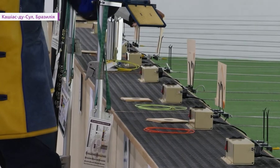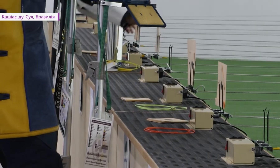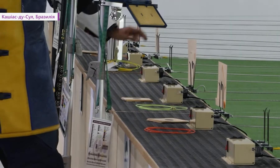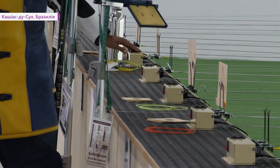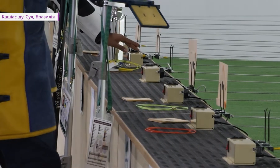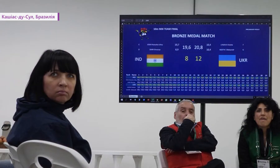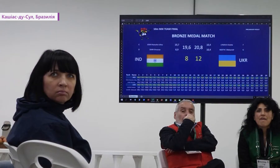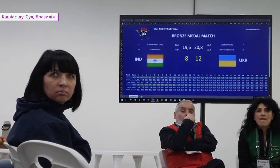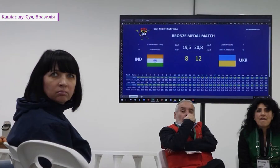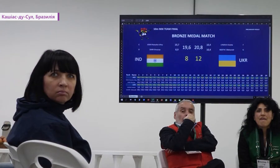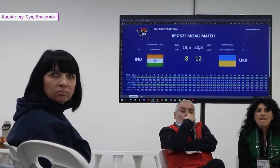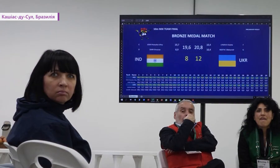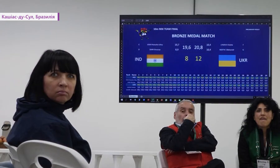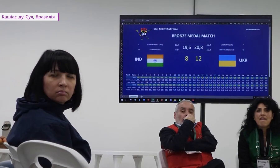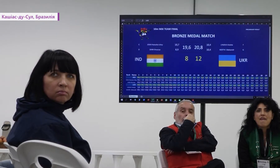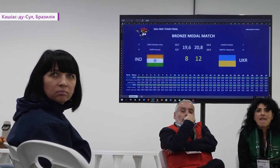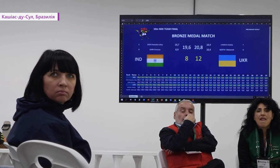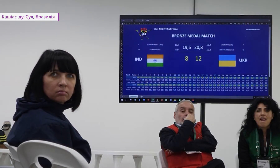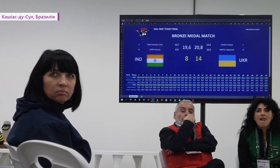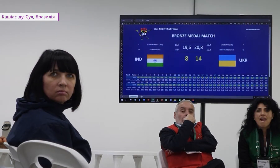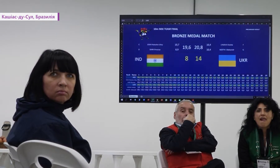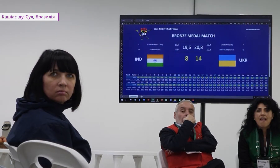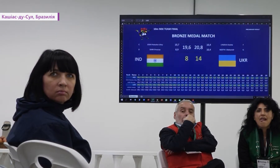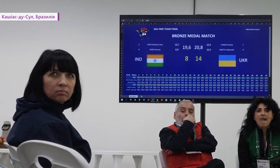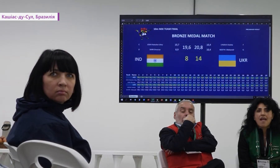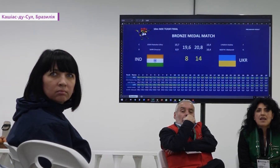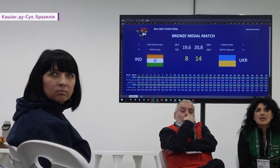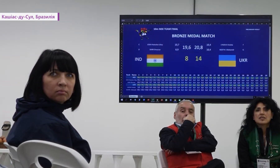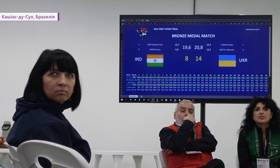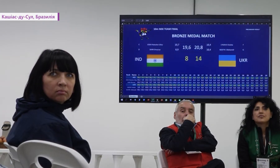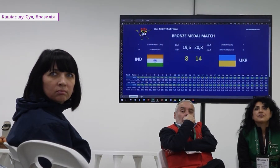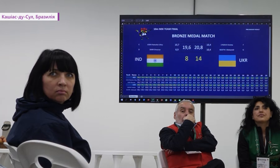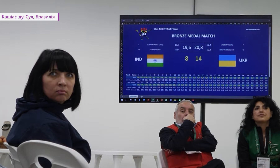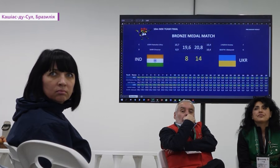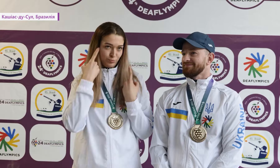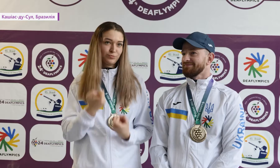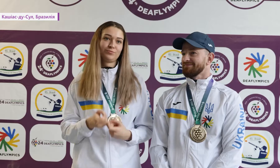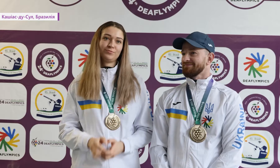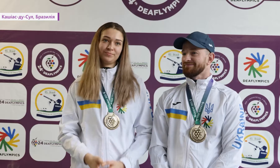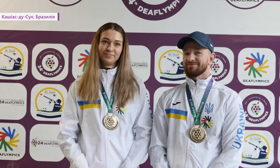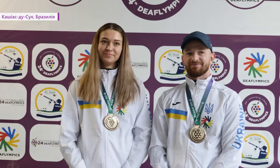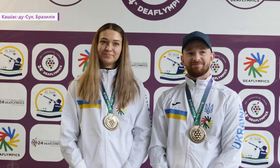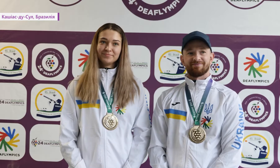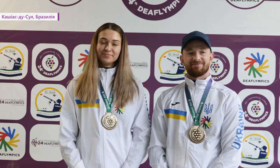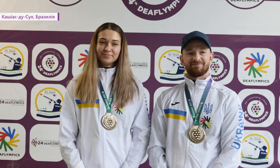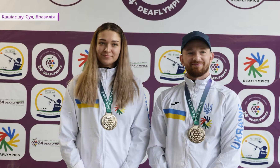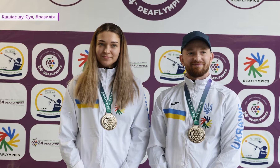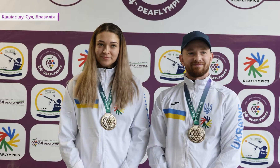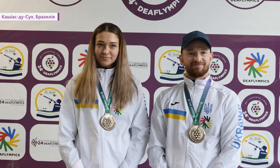Якщо він набрав велику кількість очок, я можу десь менше очок набрати. І навіть 2 очки для нас – це